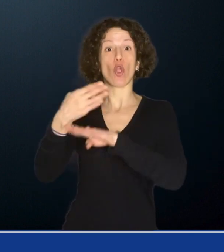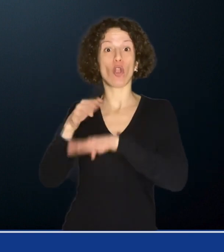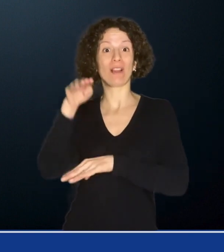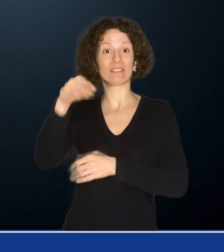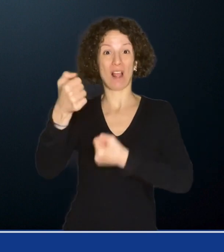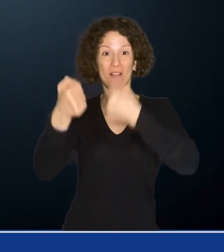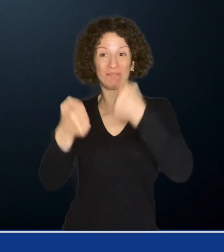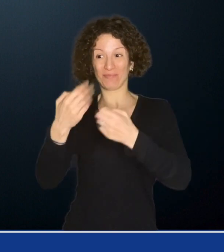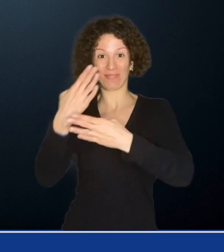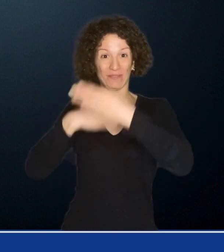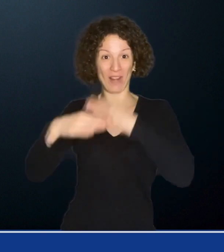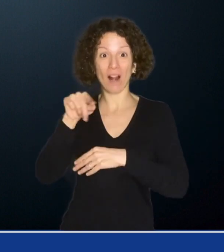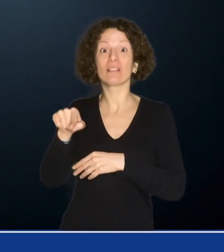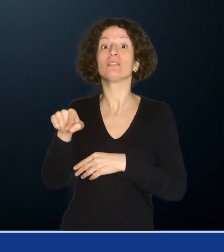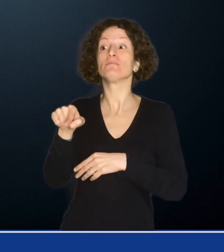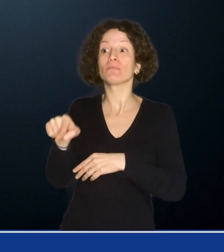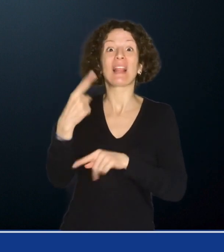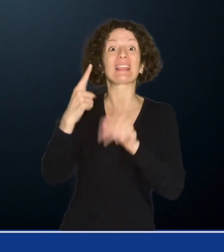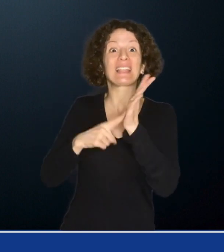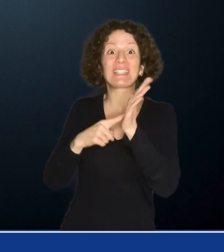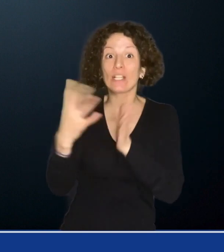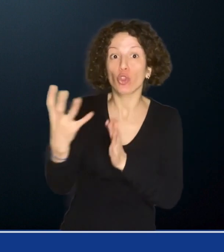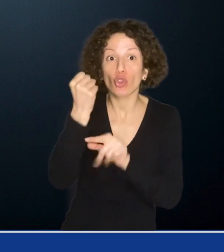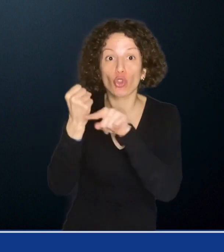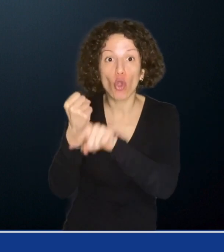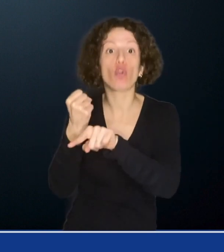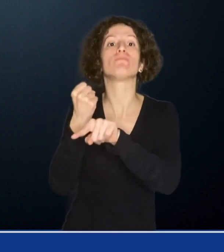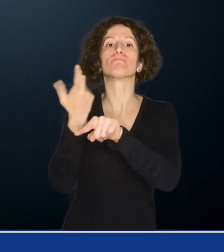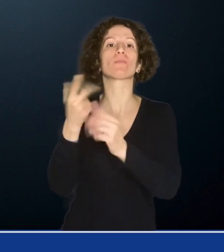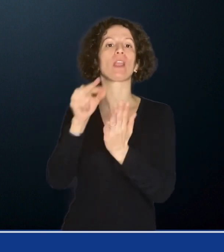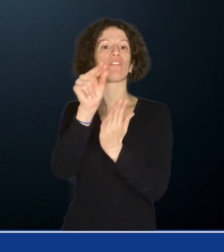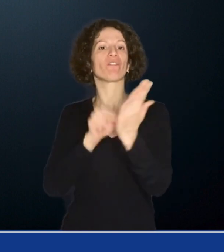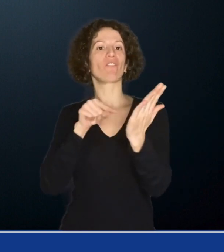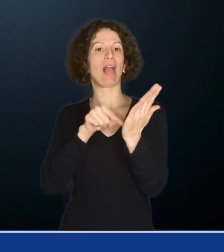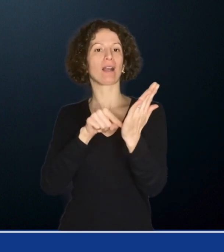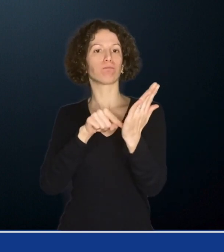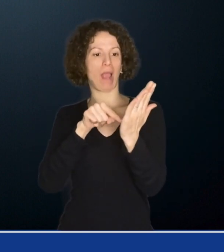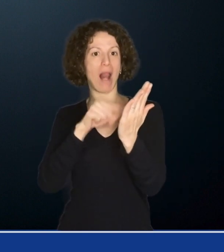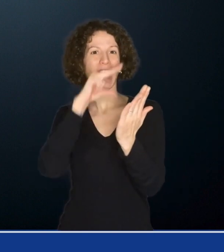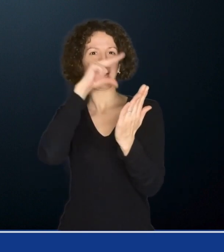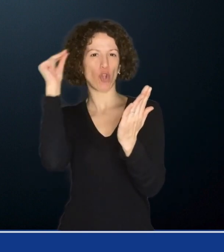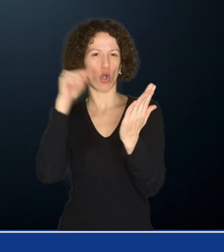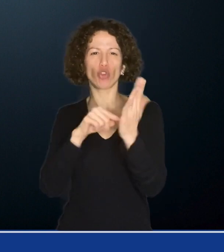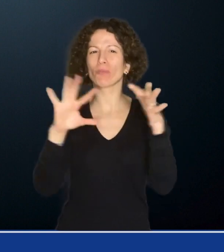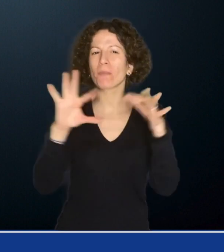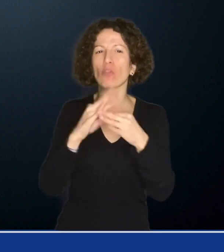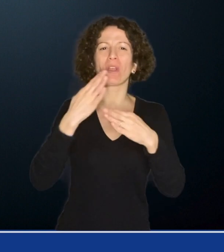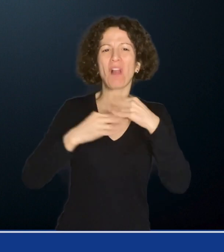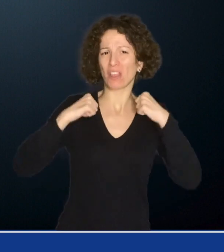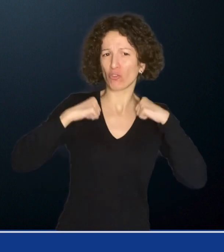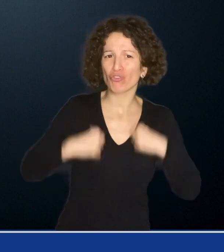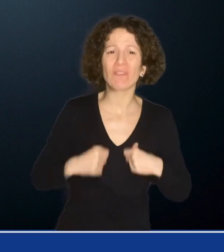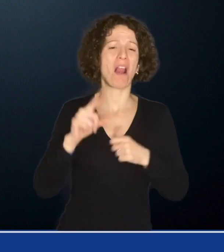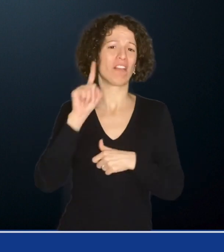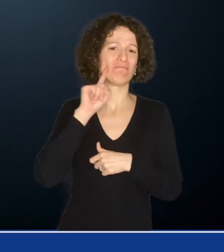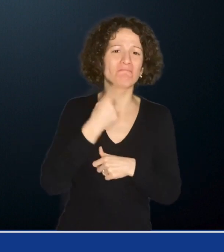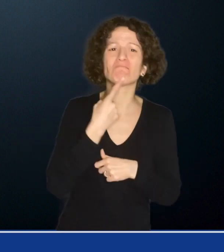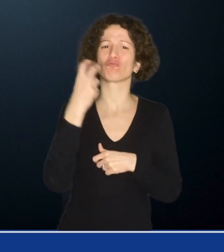avere tale diritto Infatti occorre che nel verbale di riconoscimento della invalidità civile handicap cecità assurdità